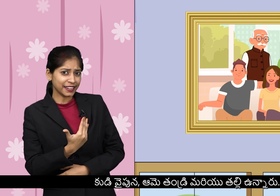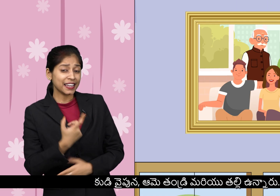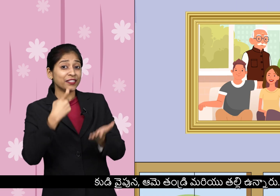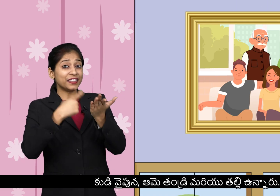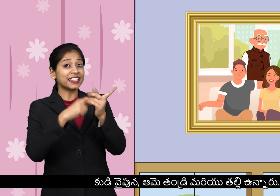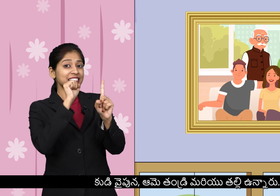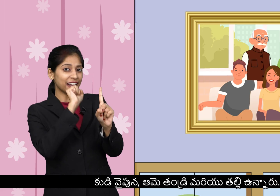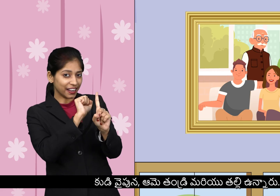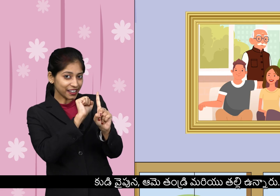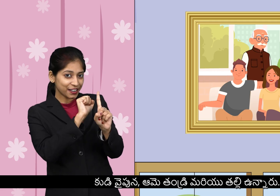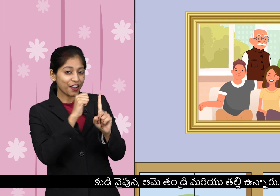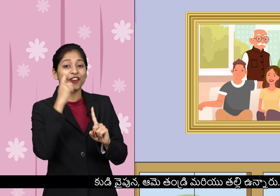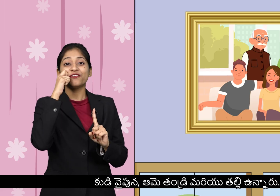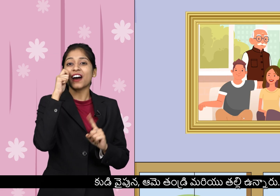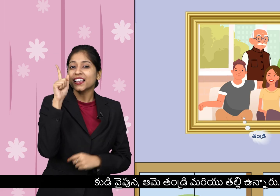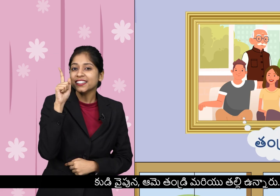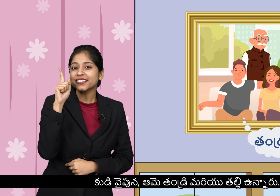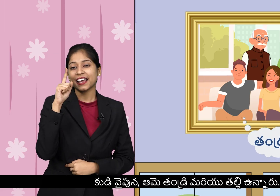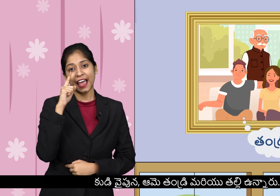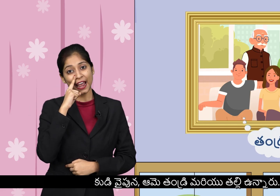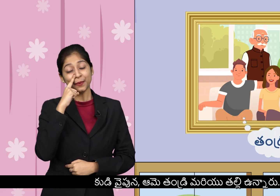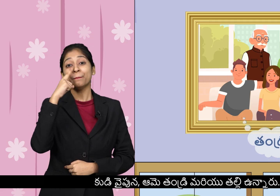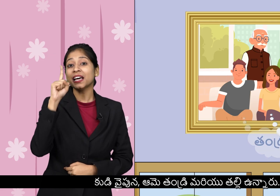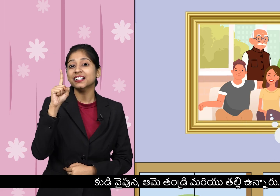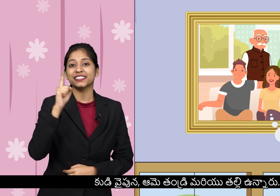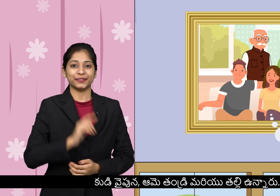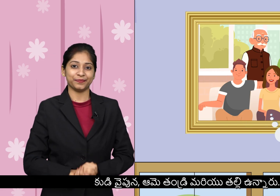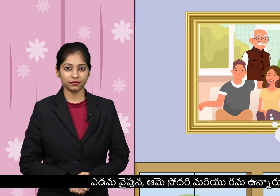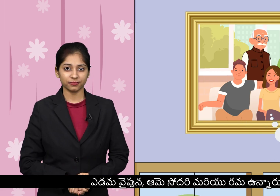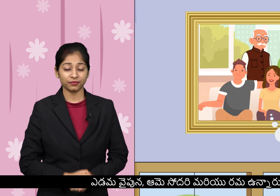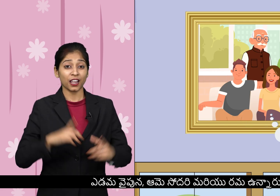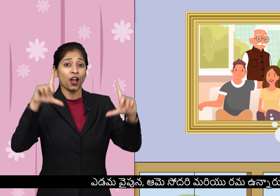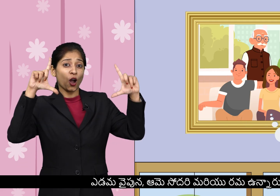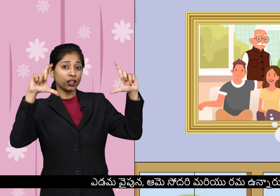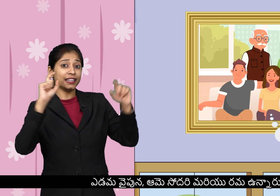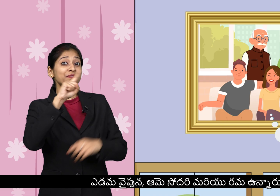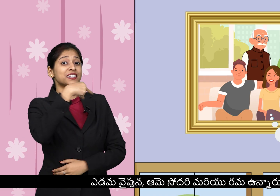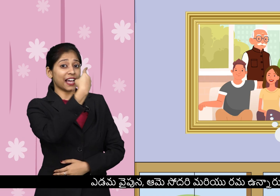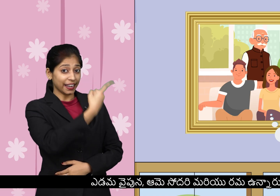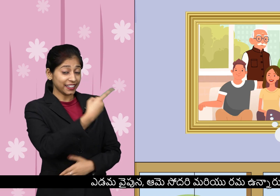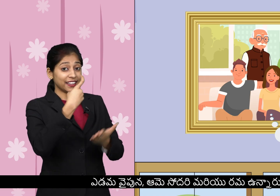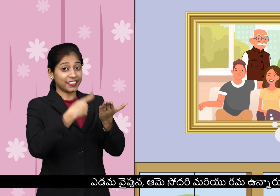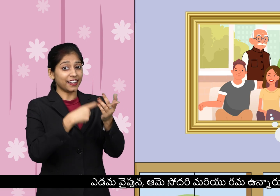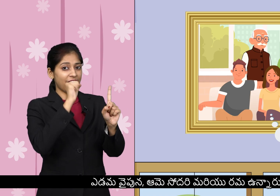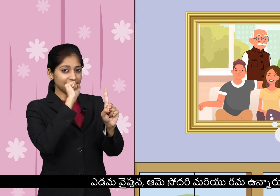కుడివైపున ఆమె తండ్రి మరియు తల్లి ఉన్నారు. ఎడం వైపున